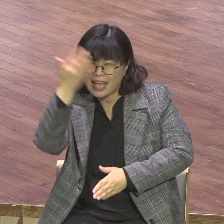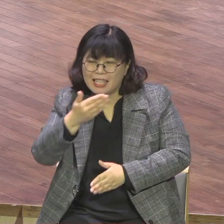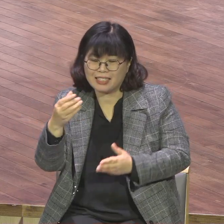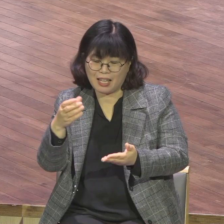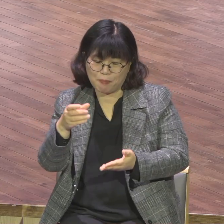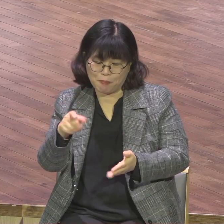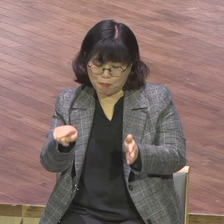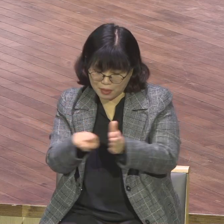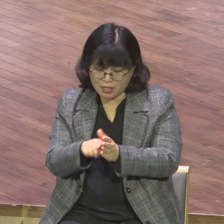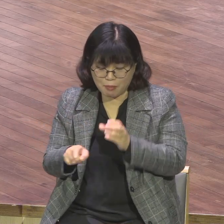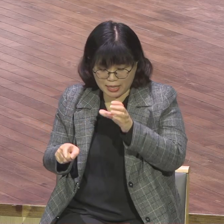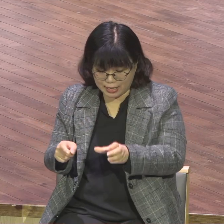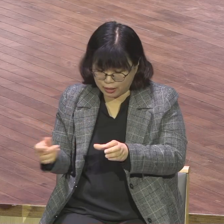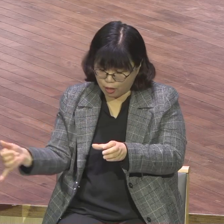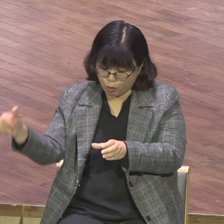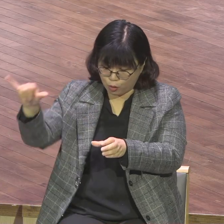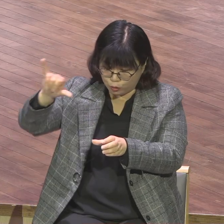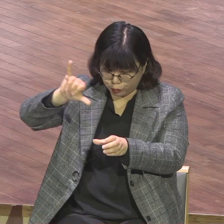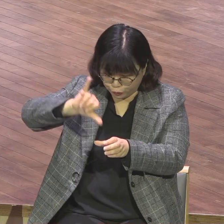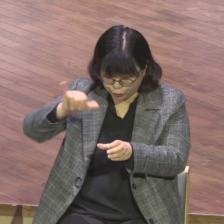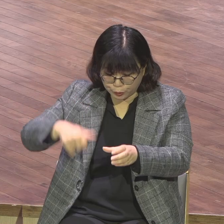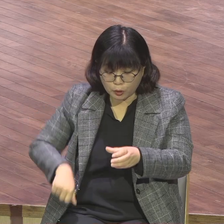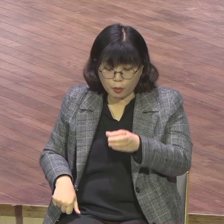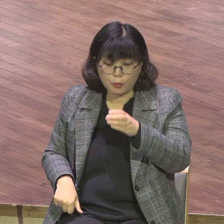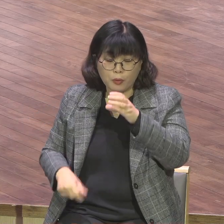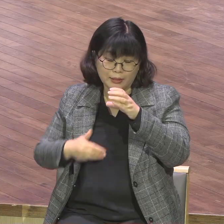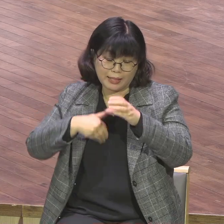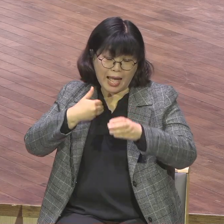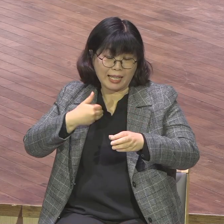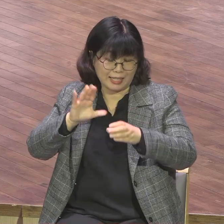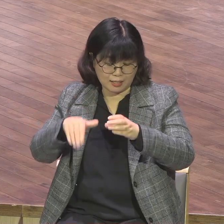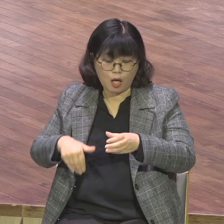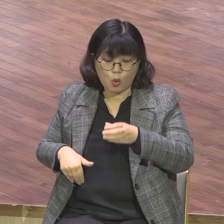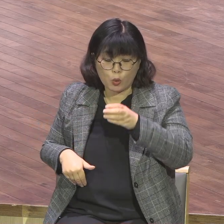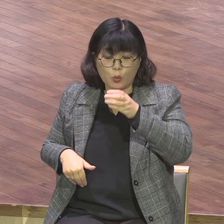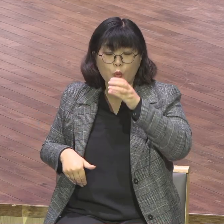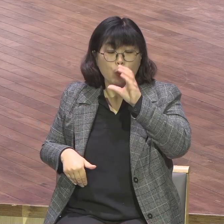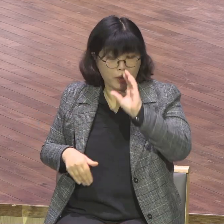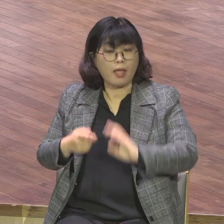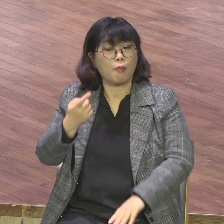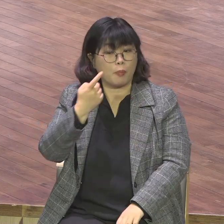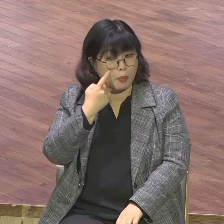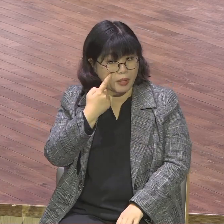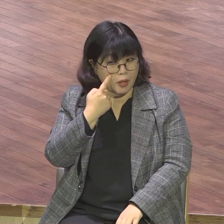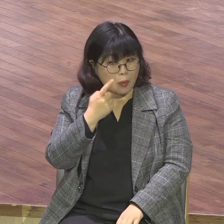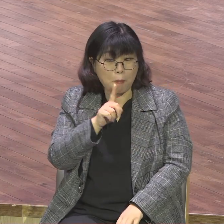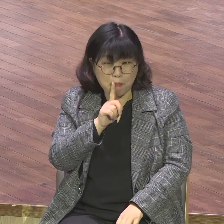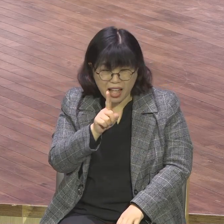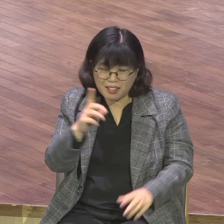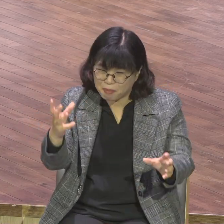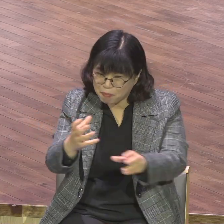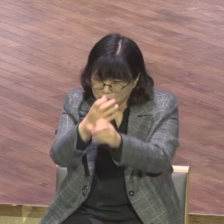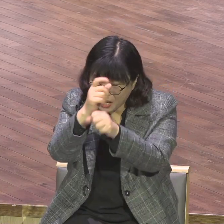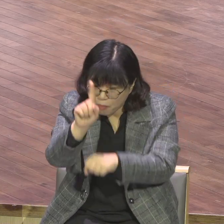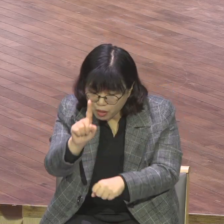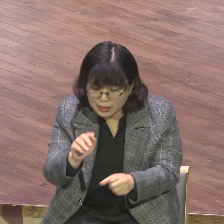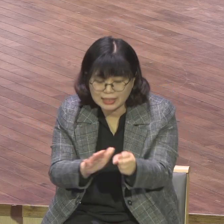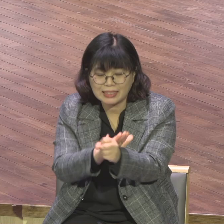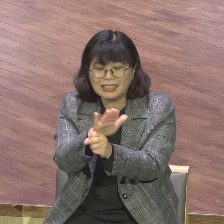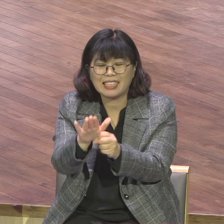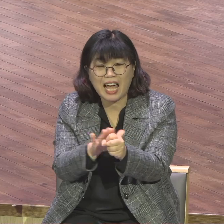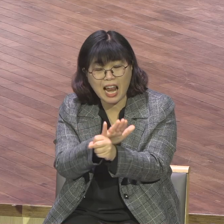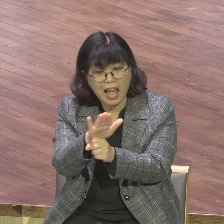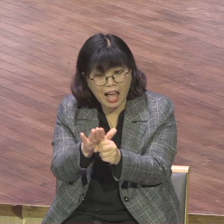공감이 가십니까? 우리가 살아가는 모든 관계 속에서 이런